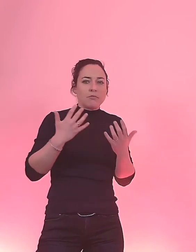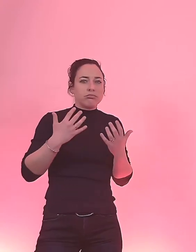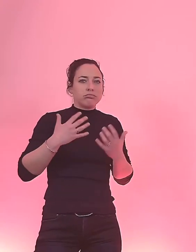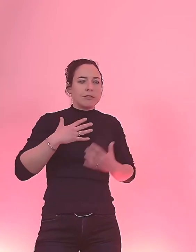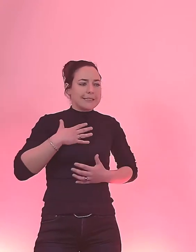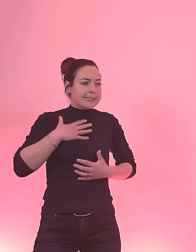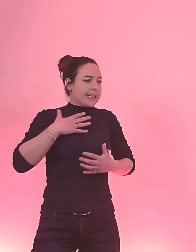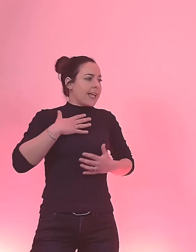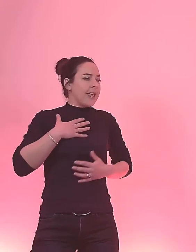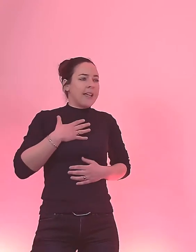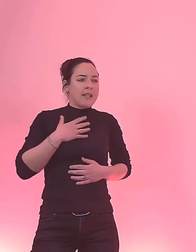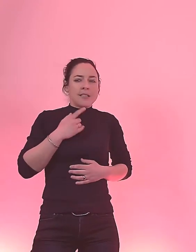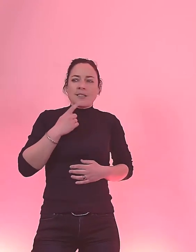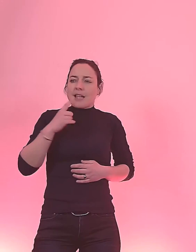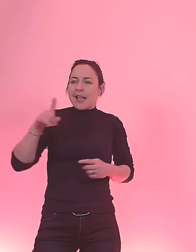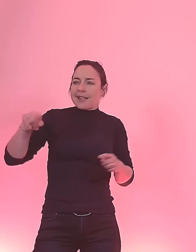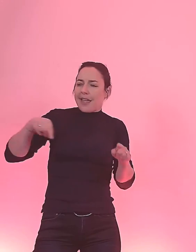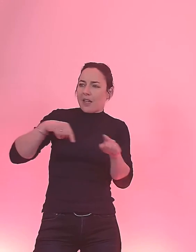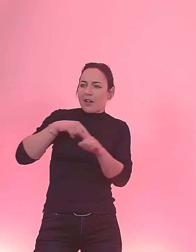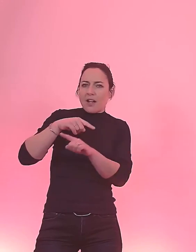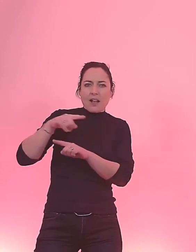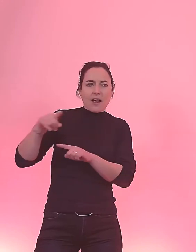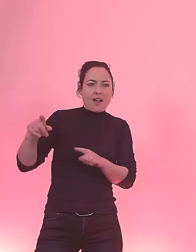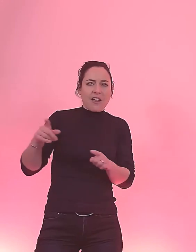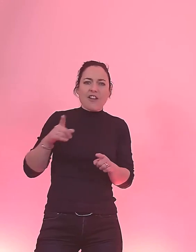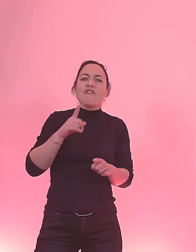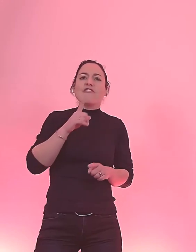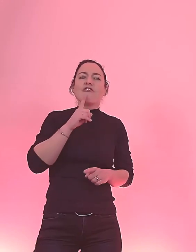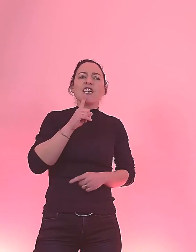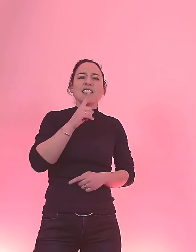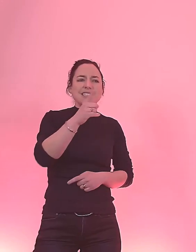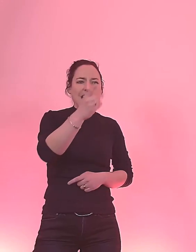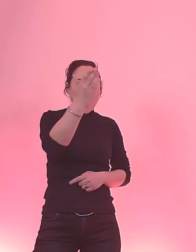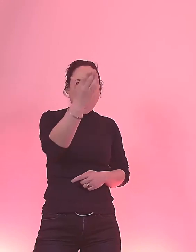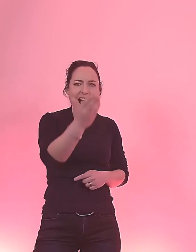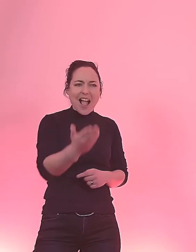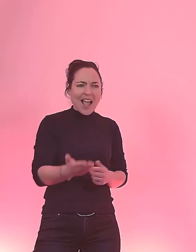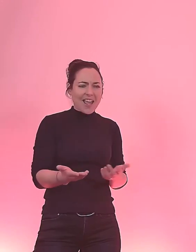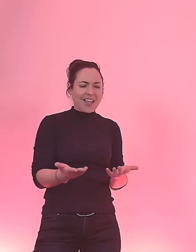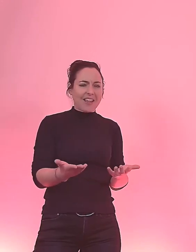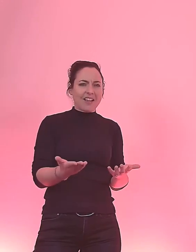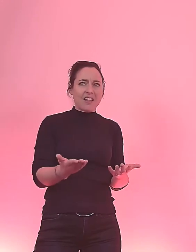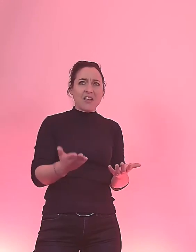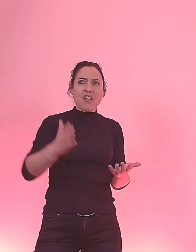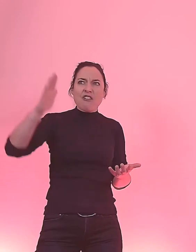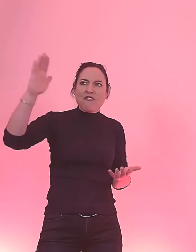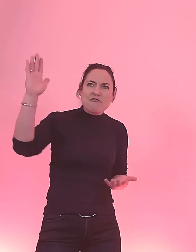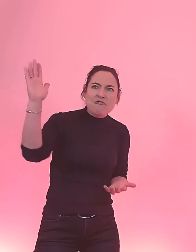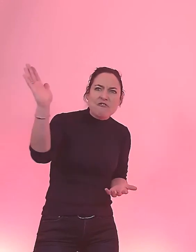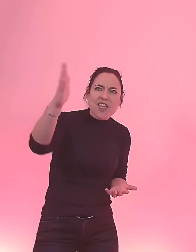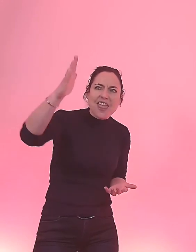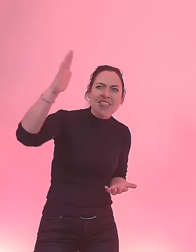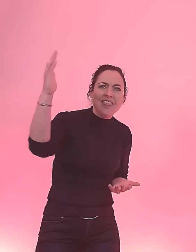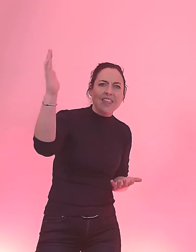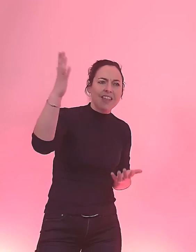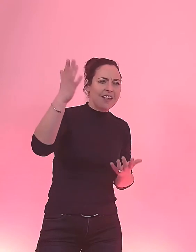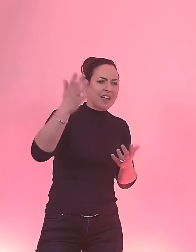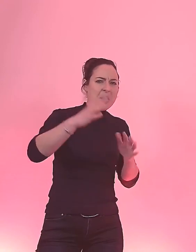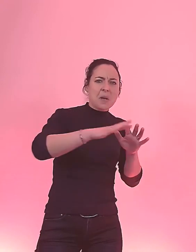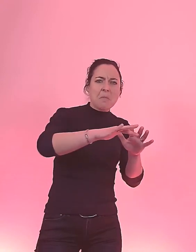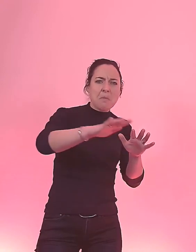er zijn tegen elkaar wie is high toch dat zelfs de wind en het meer hem